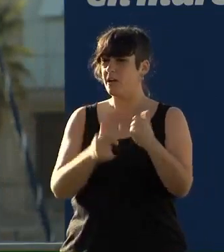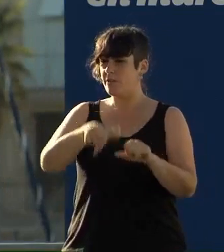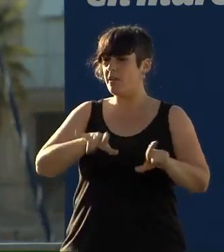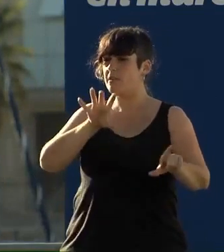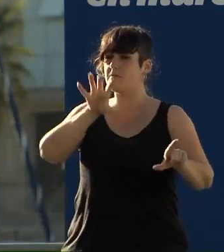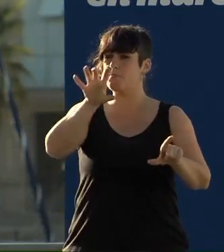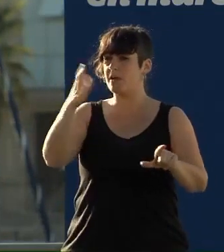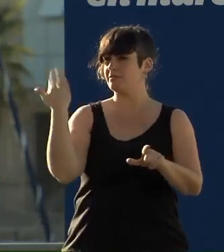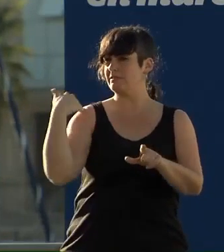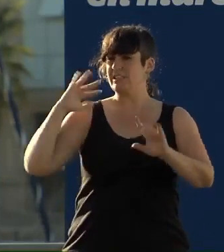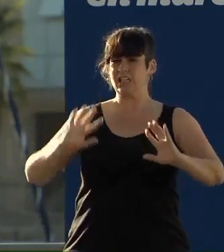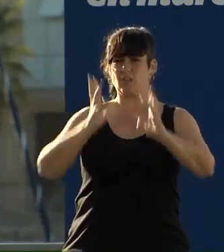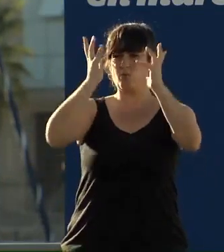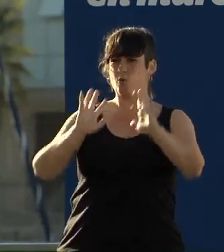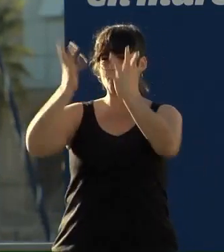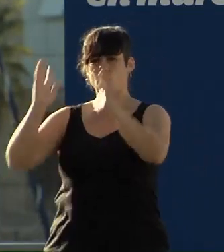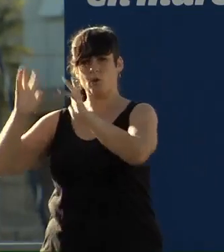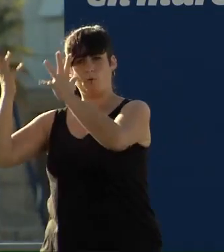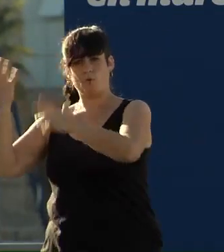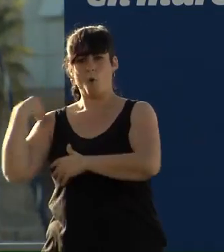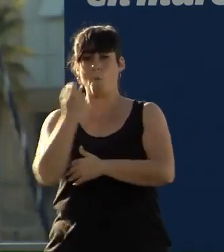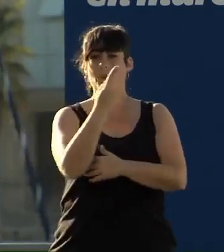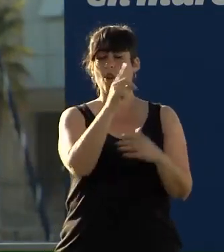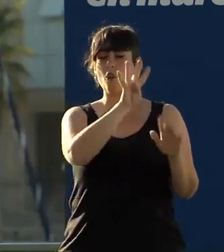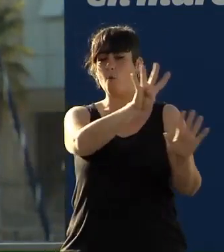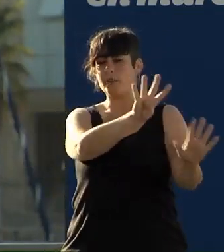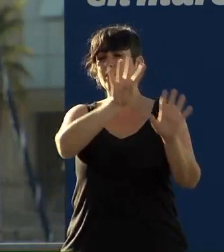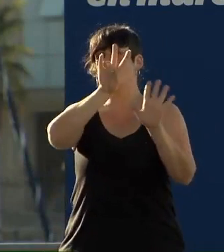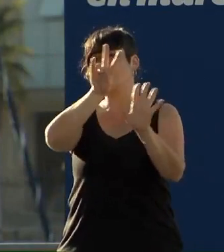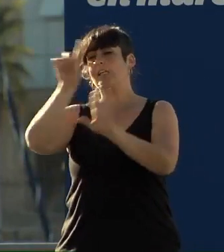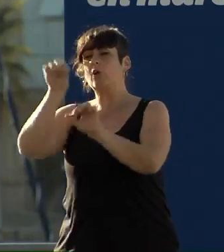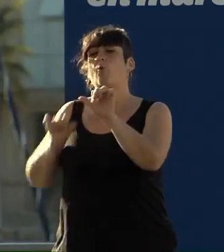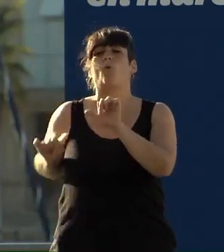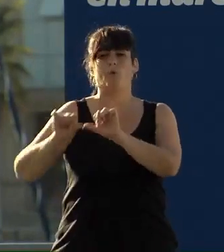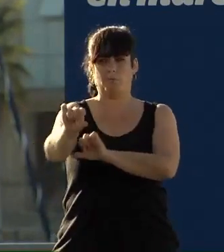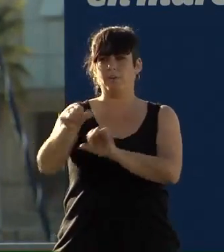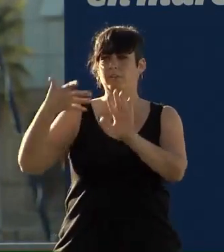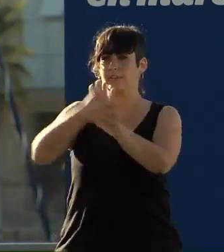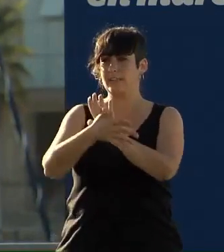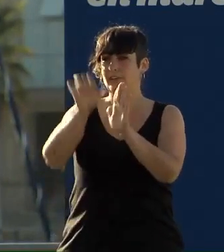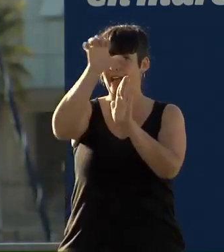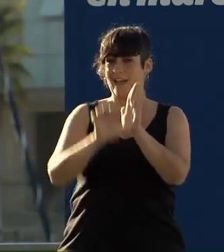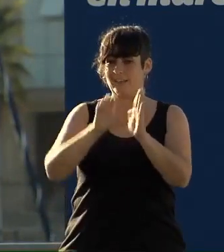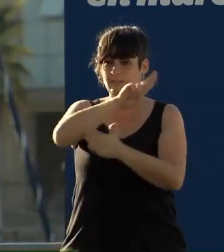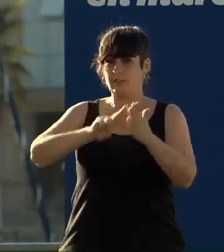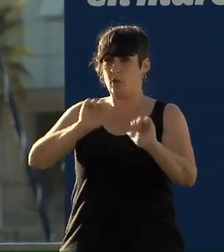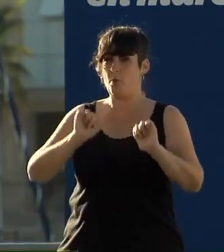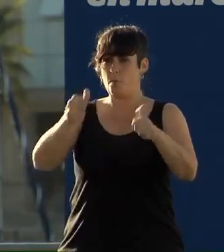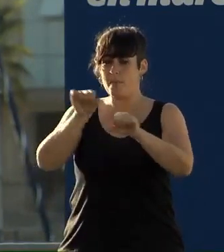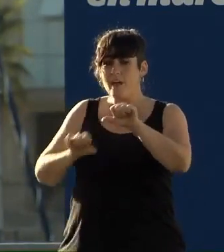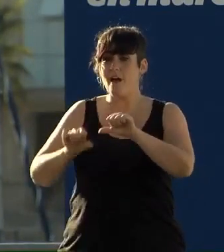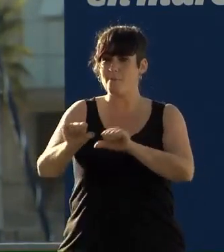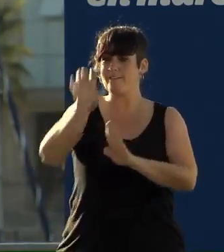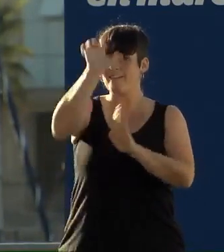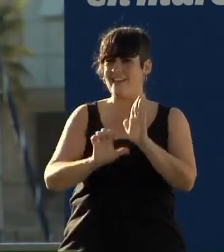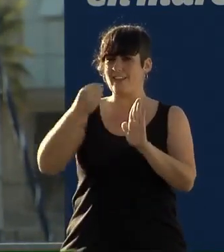en rebelión constante desde 1981, xa no mesmo día en que se plebiscitou o Estatuto de Galicia. Ese estatuto que